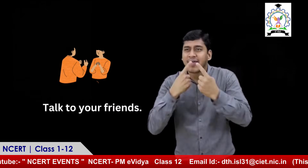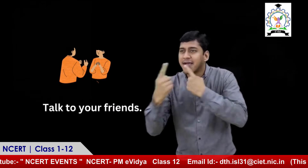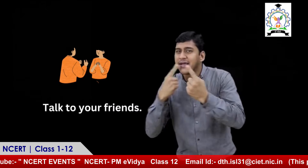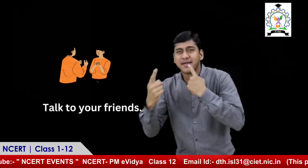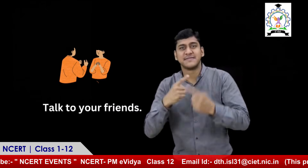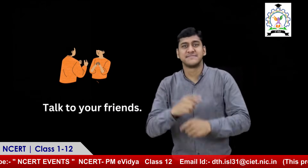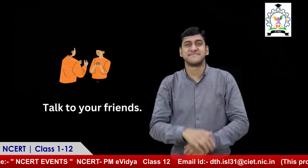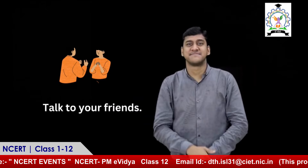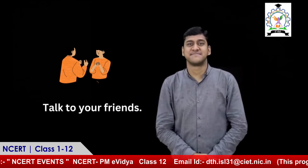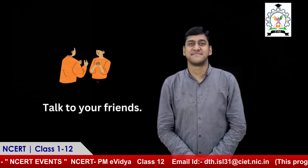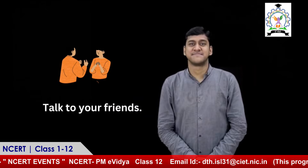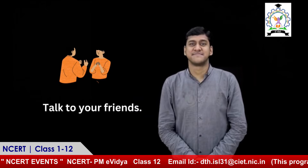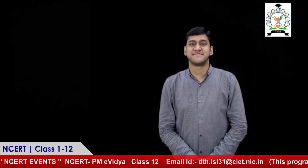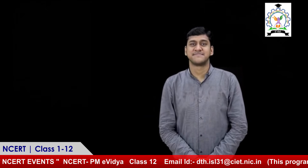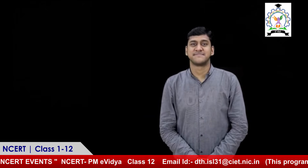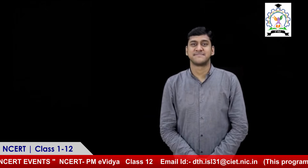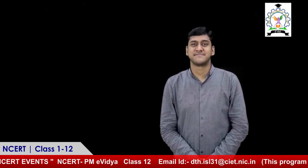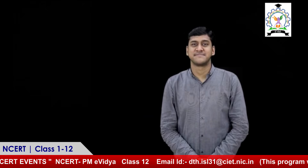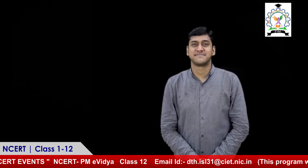अपने दोस्तों से बात करें।